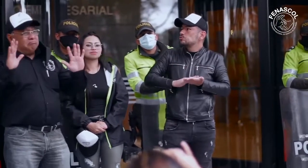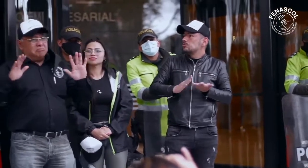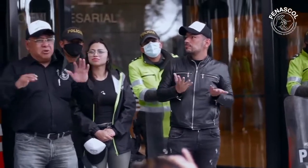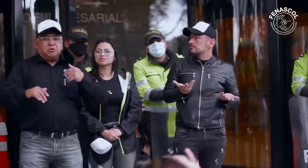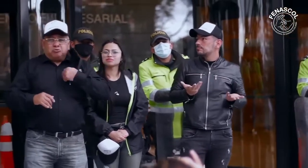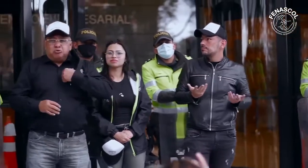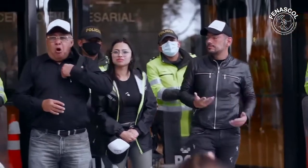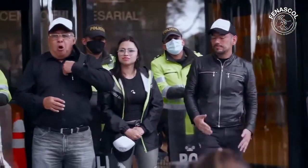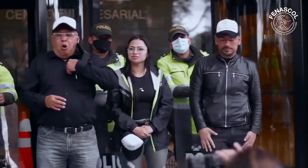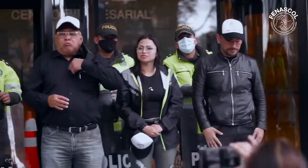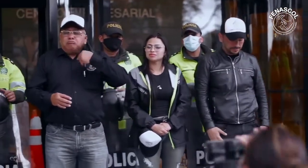manifestarnos? Bueno,